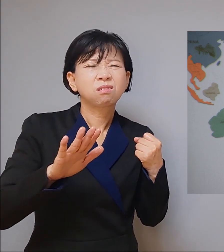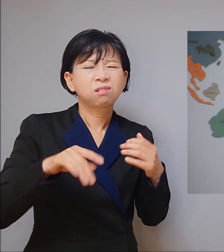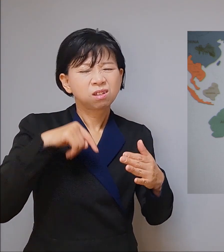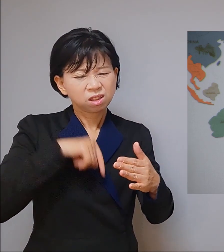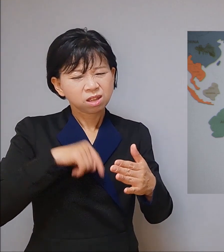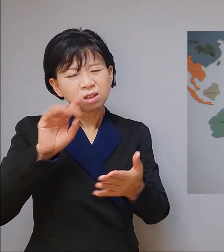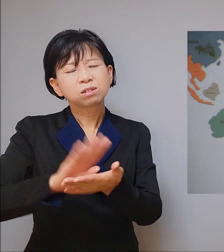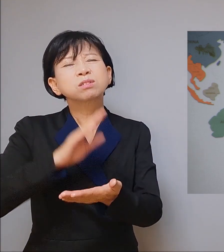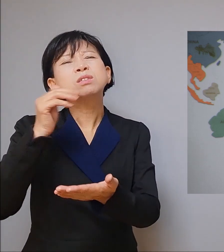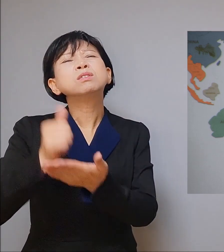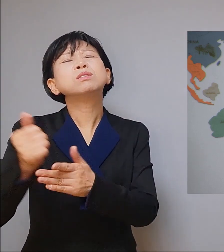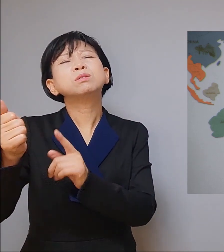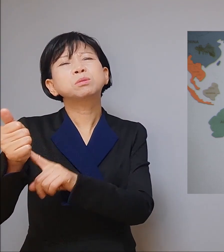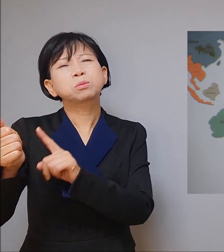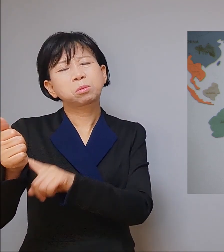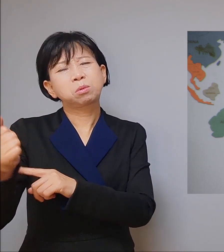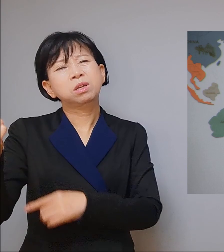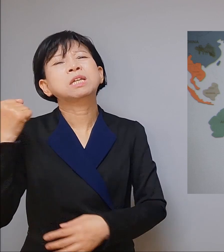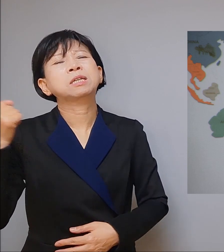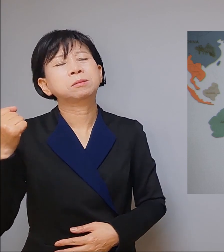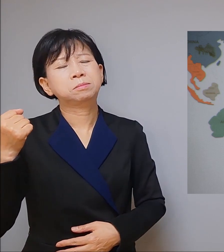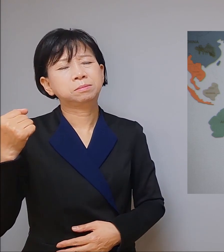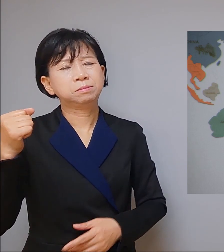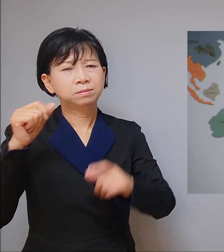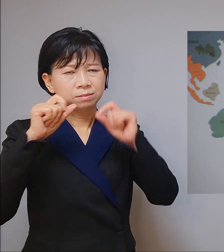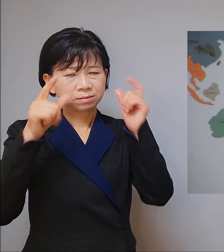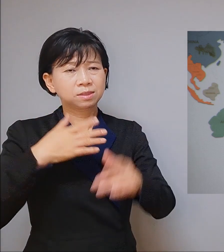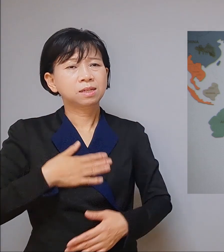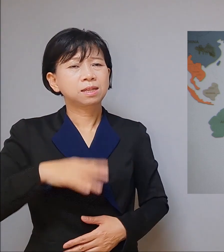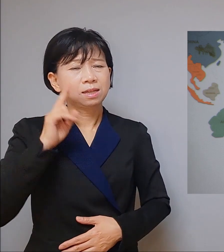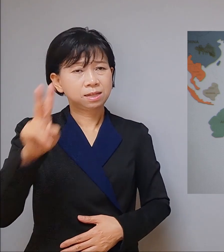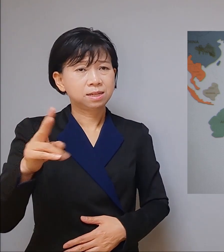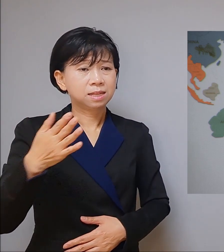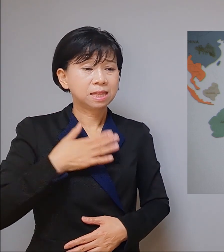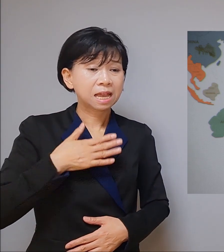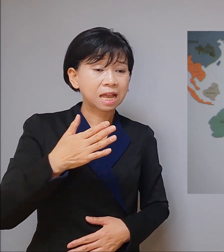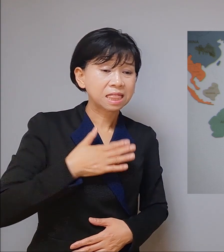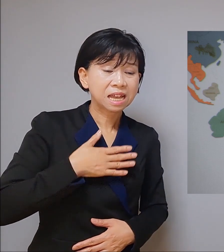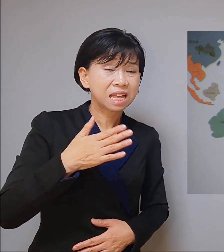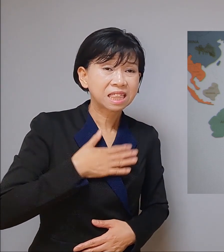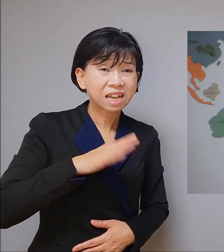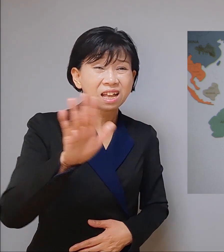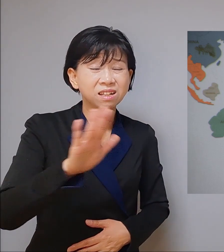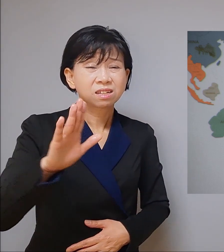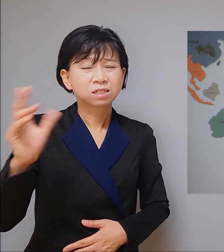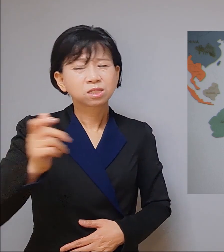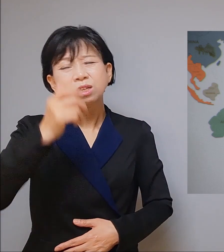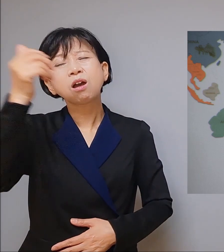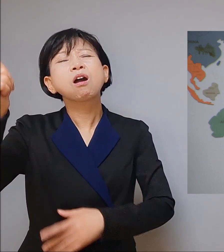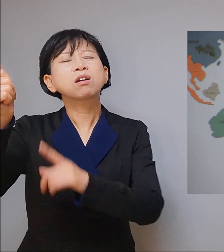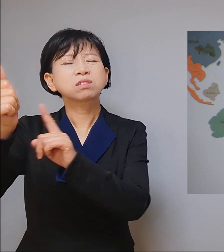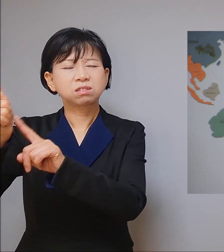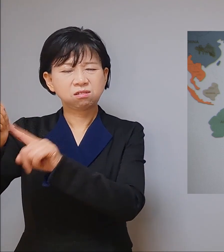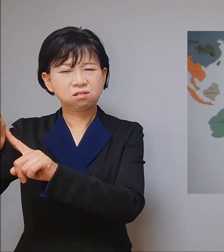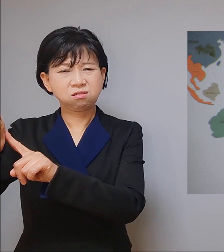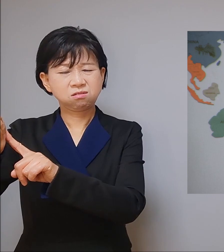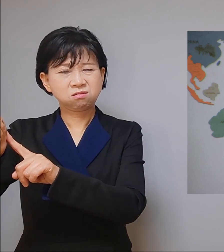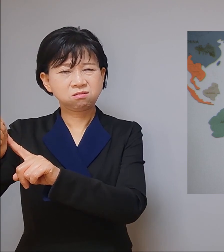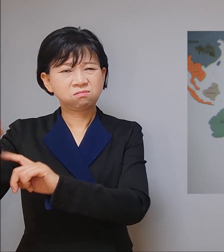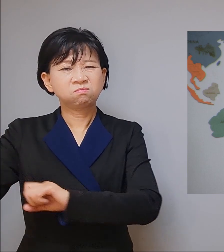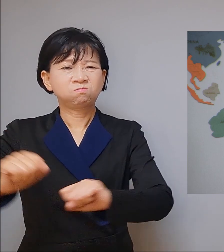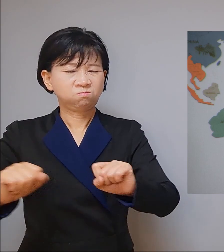역사하시는 그리스도시라는 사실을 깨달아야 될 줄 믿습니다. 내가 하는 게 아니고 내 안에 누가 하시는